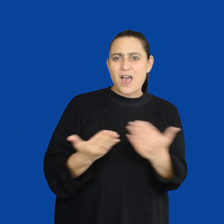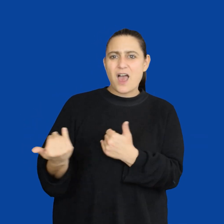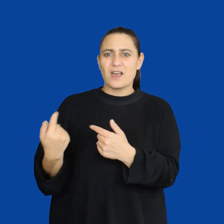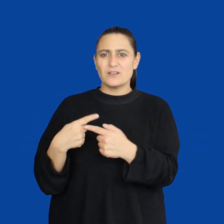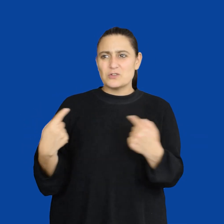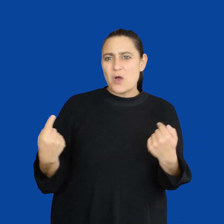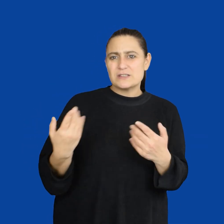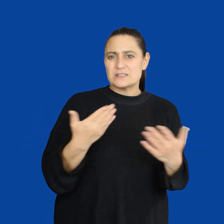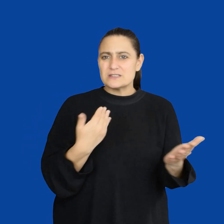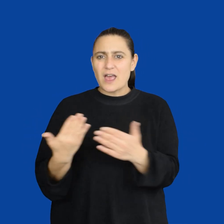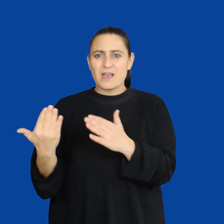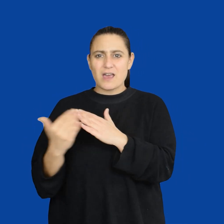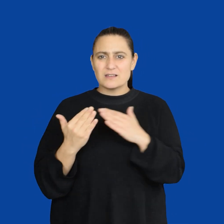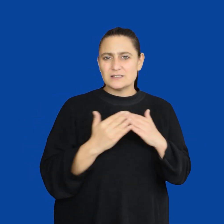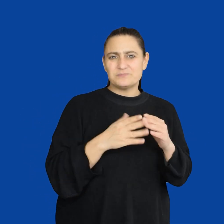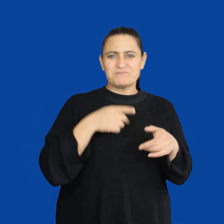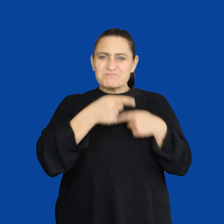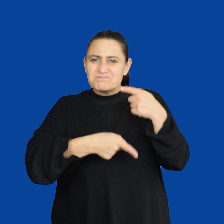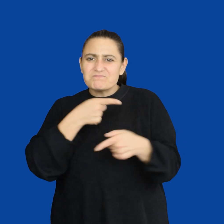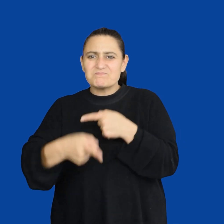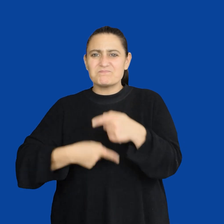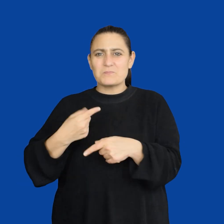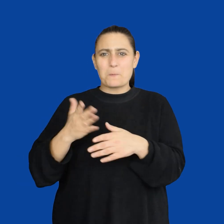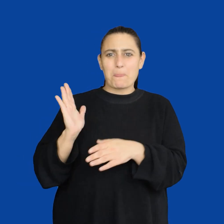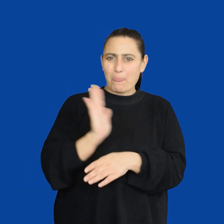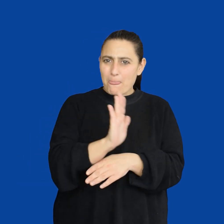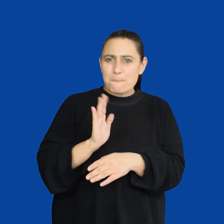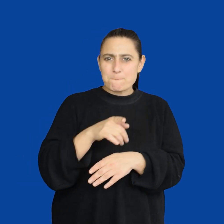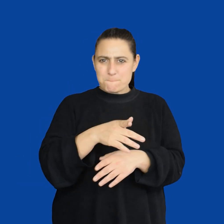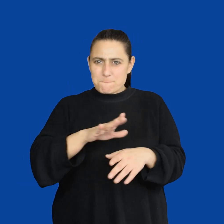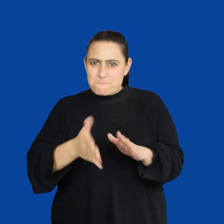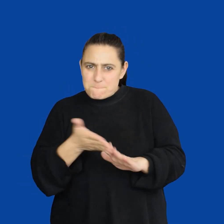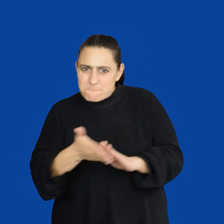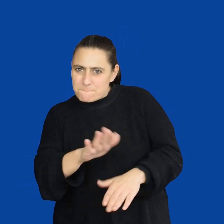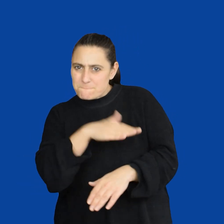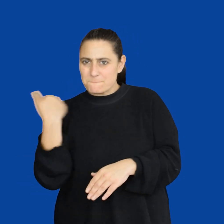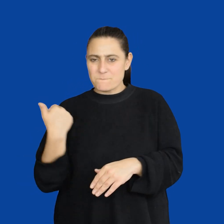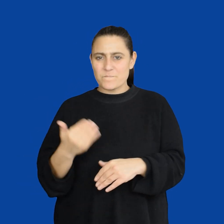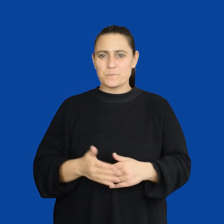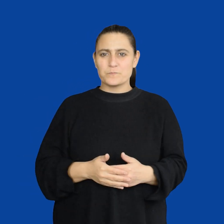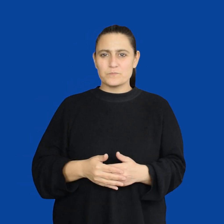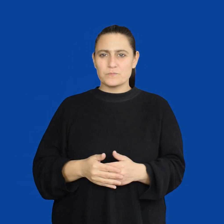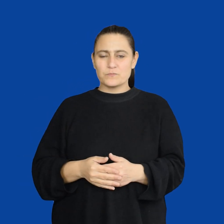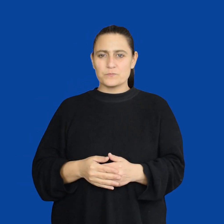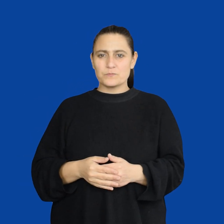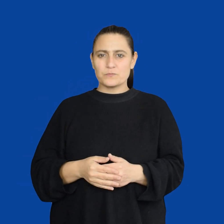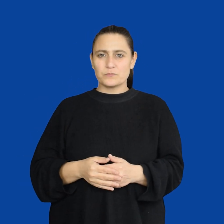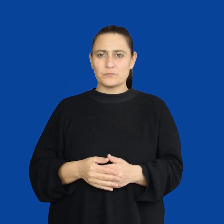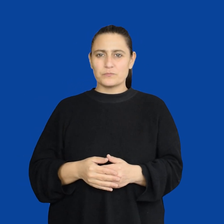jóvenes, confiscación de bienes y una constante intimidación junto a amenazas de ser convertidos en las siguientes